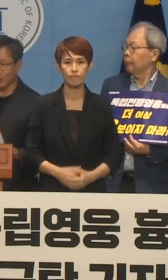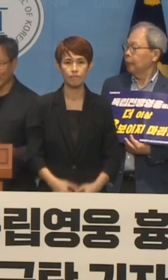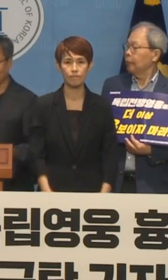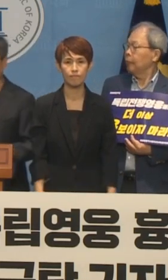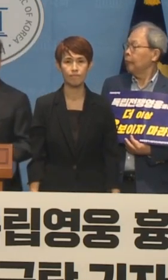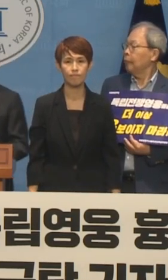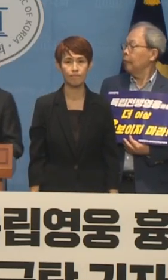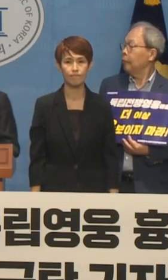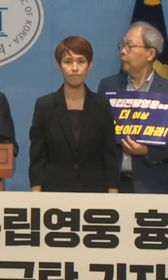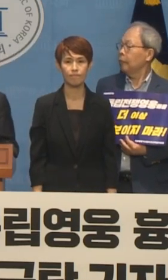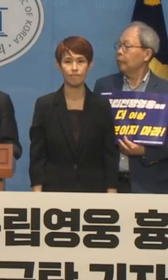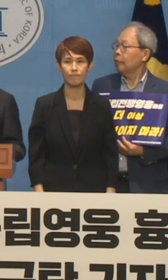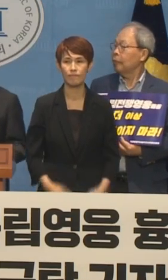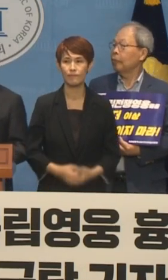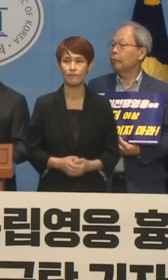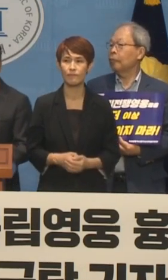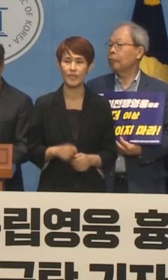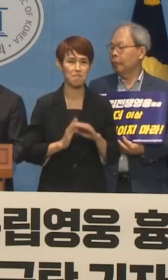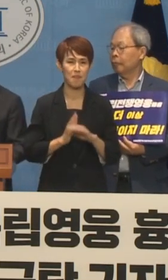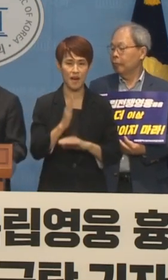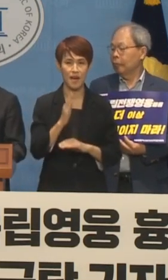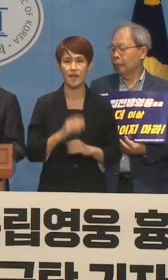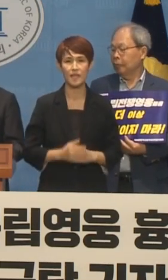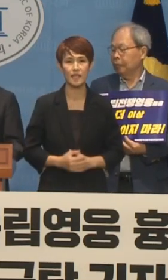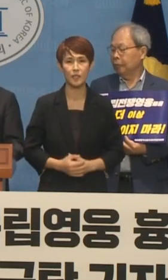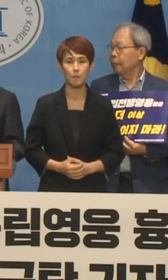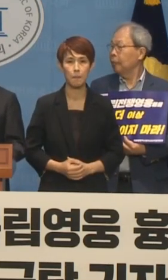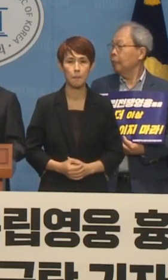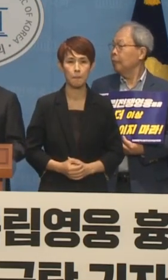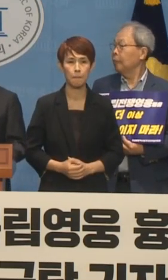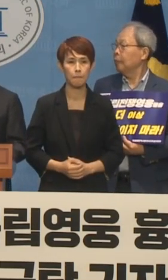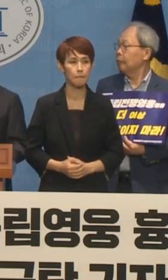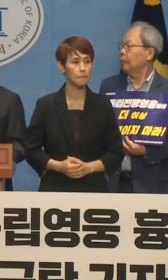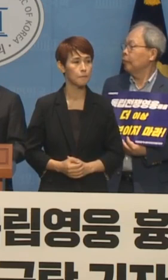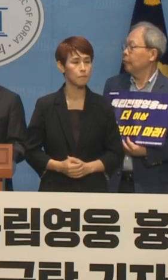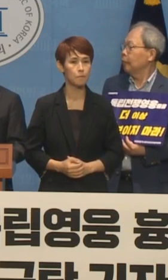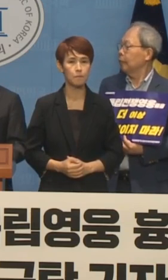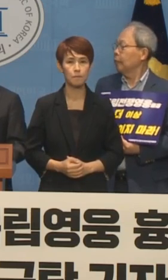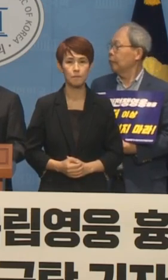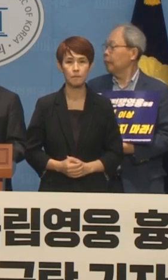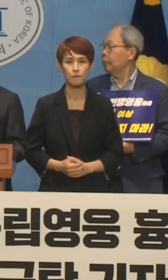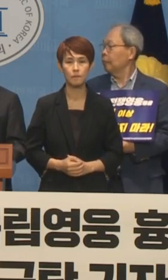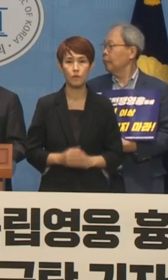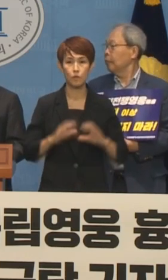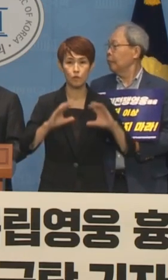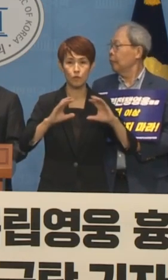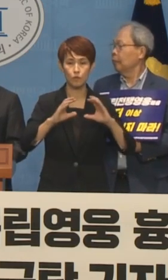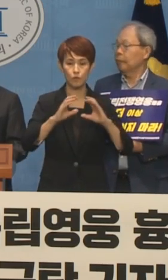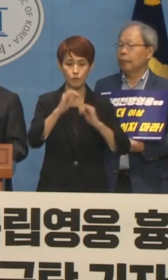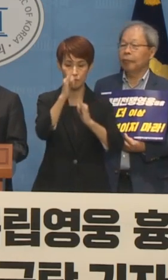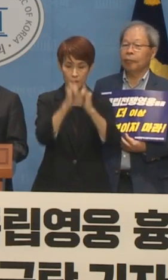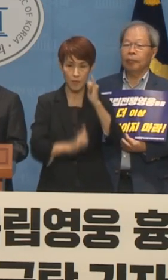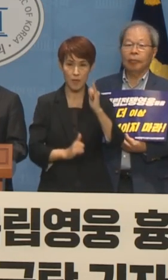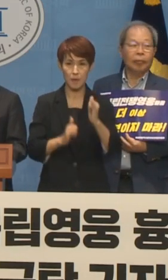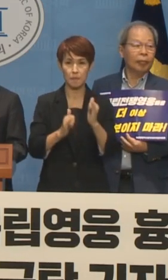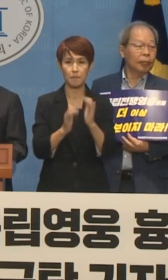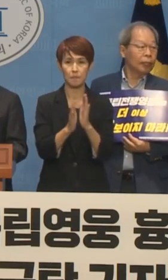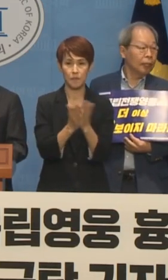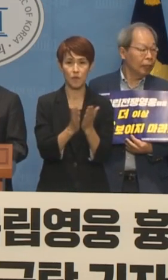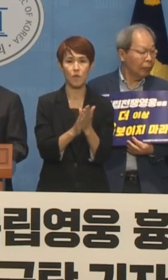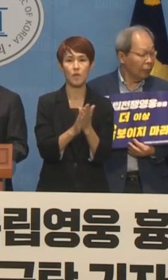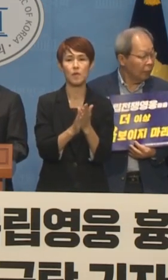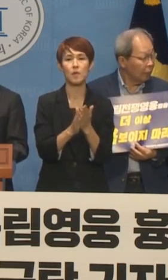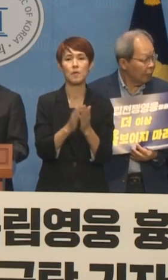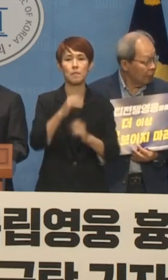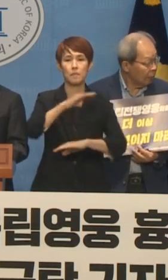지금 저희에게 주어진 시간이 초과됐는데 빨리 진행하겠습니다. 전 국사편찬위원회 위원장이셨고 현재 시민모임 독립